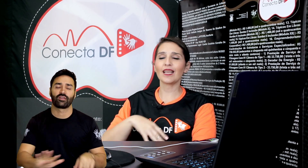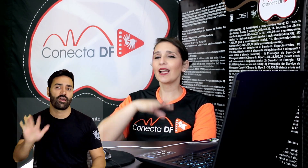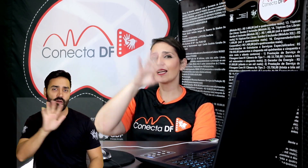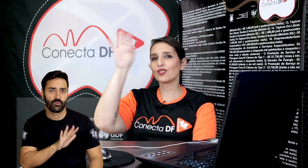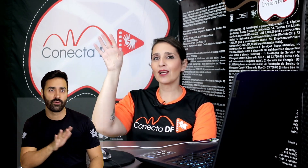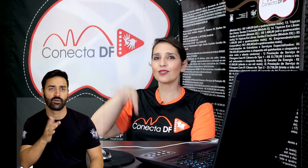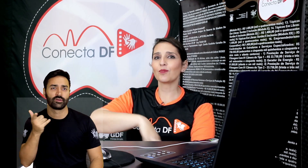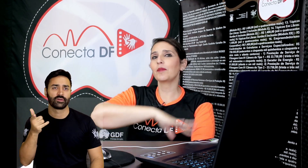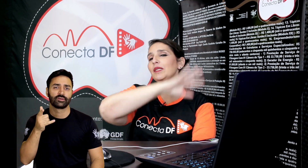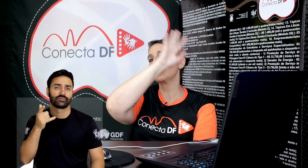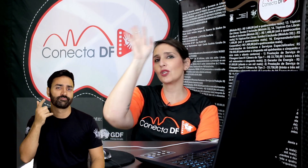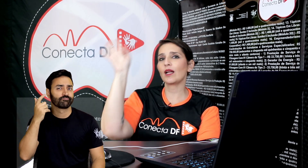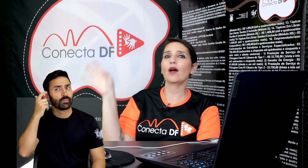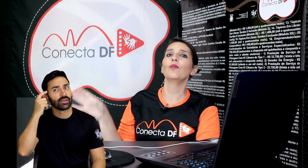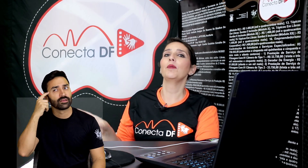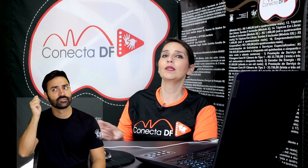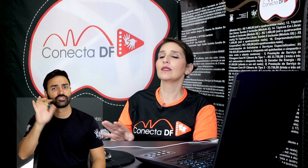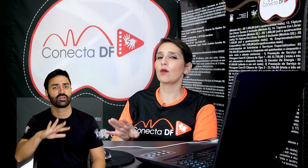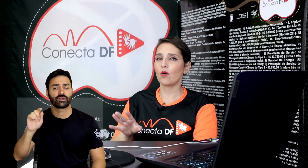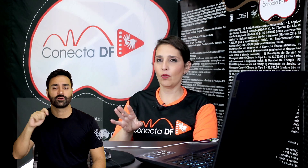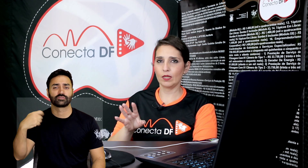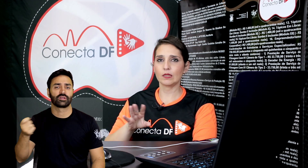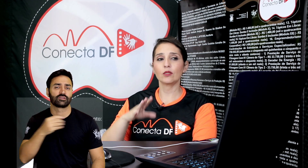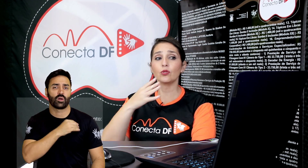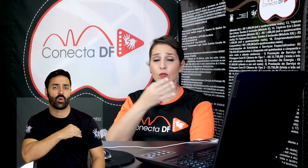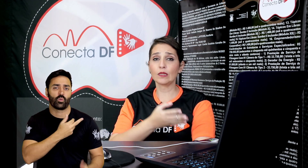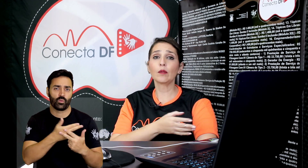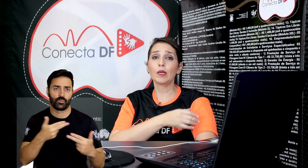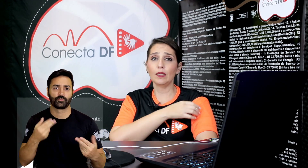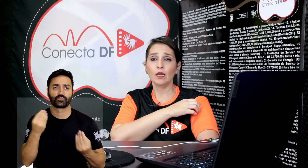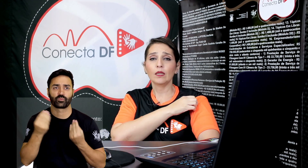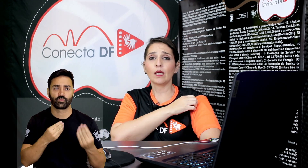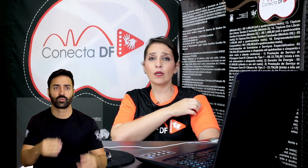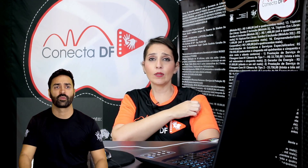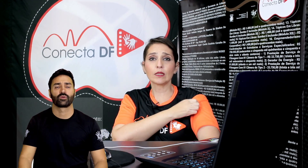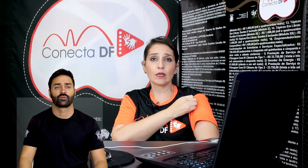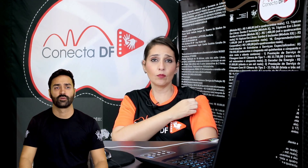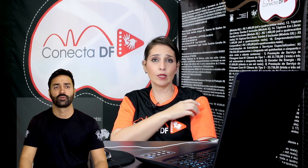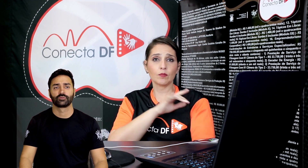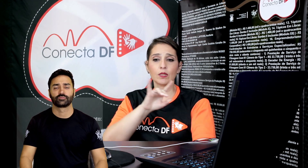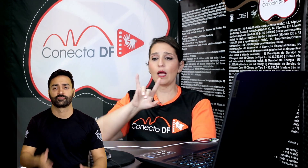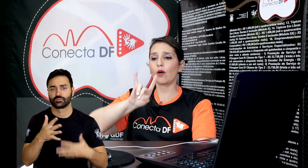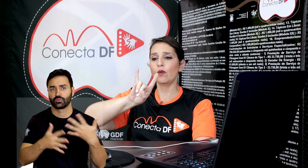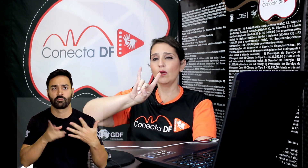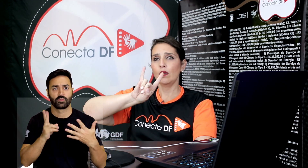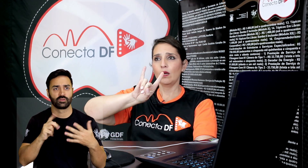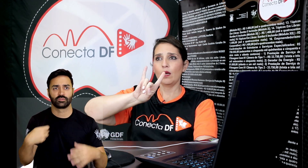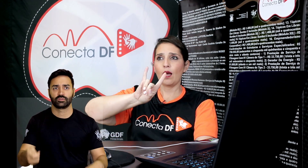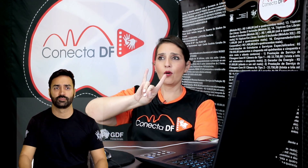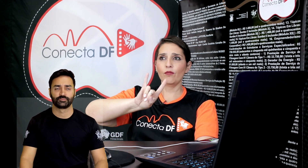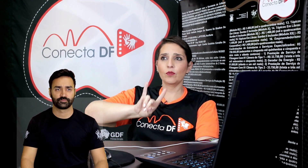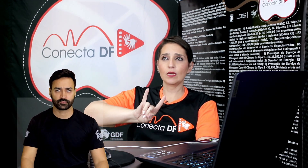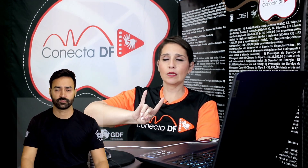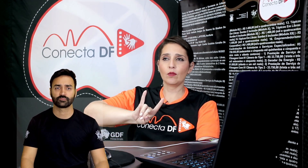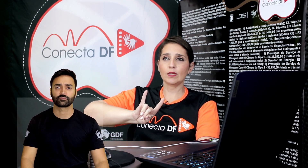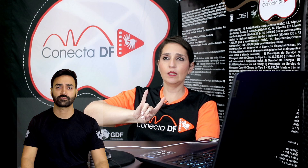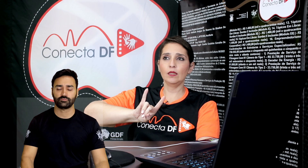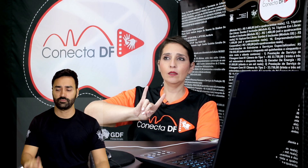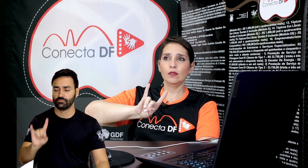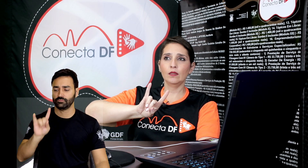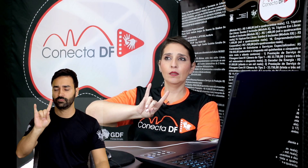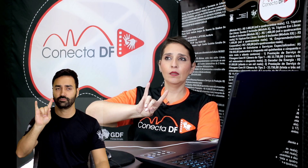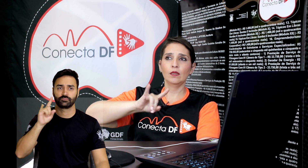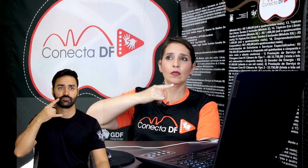gente fala assim, cachaça de uma maneira geral, bebidas alcoólicas. A gente usa também na língua de sinais o mesmo sinal. A configuração